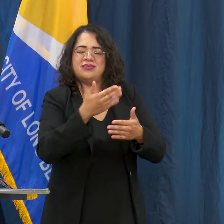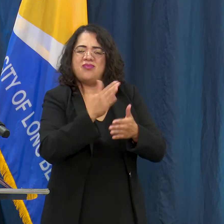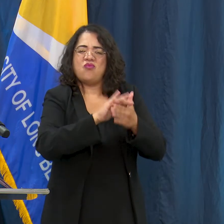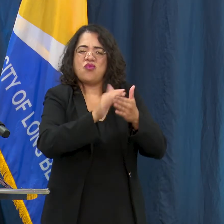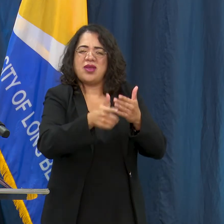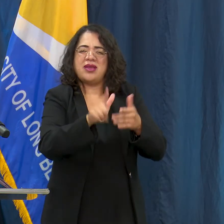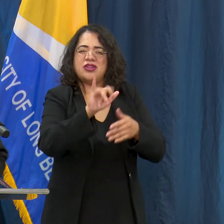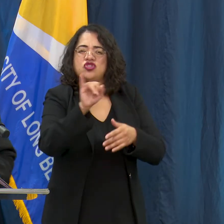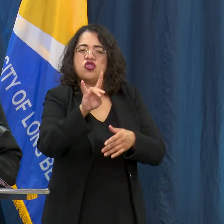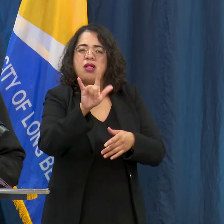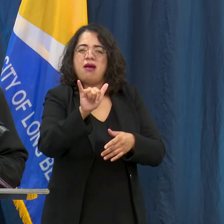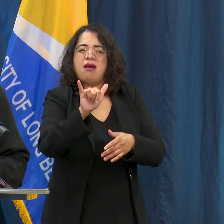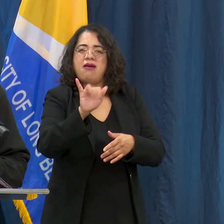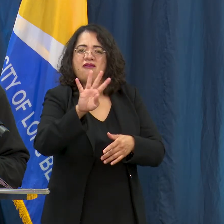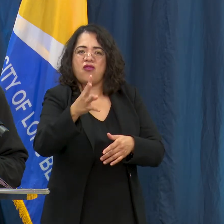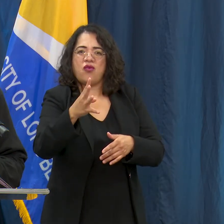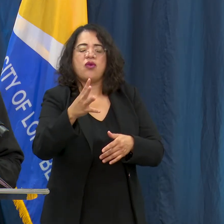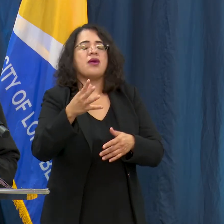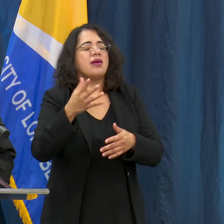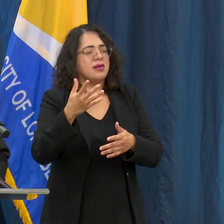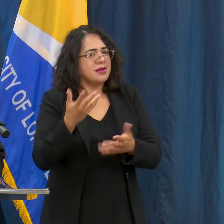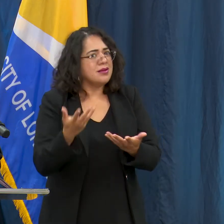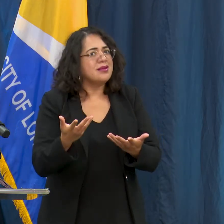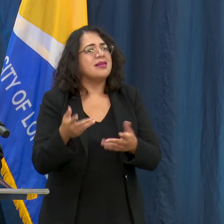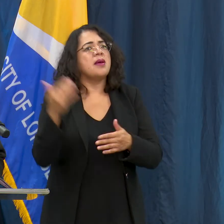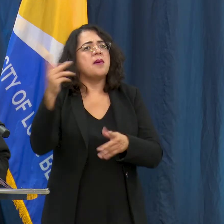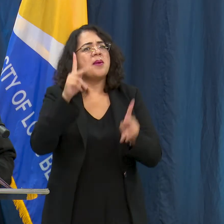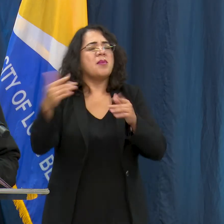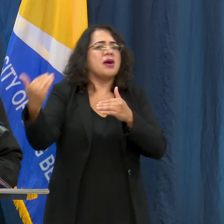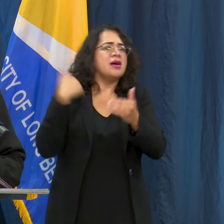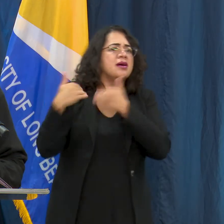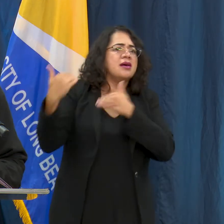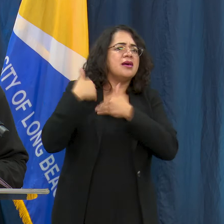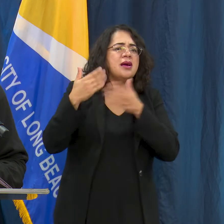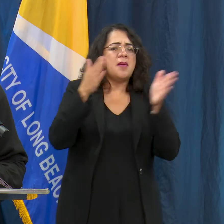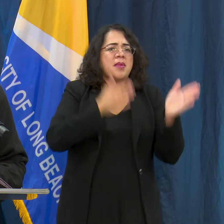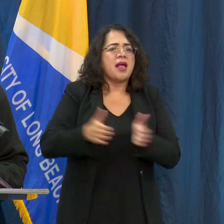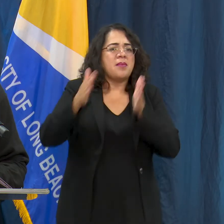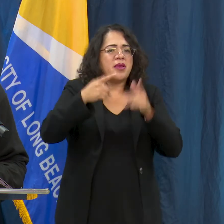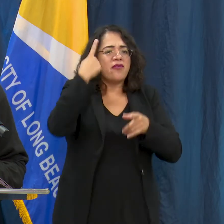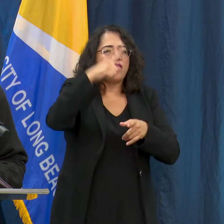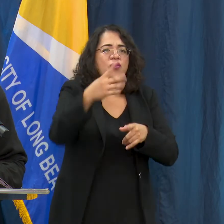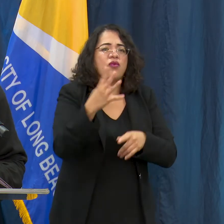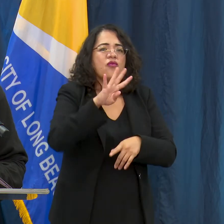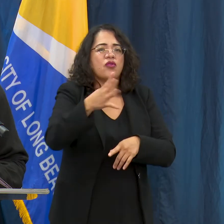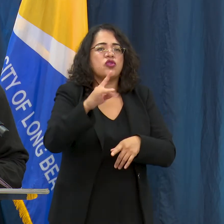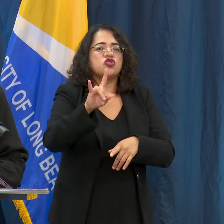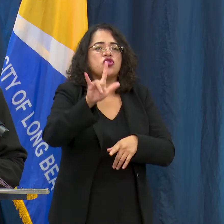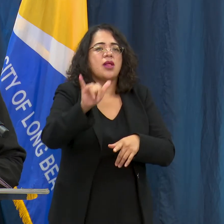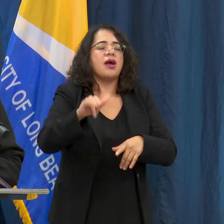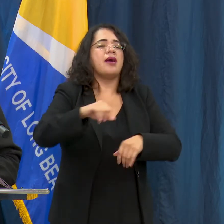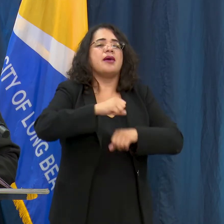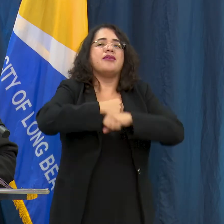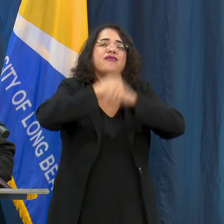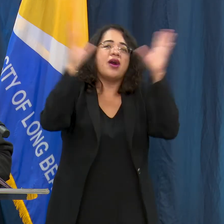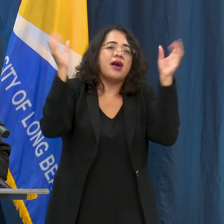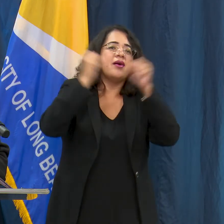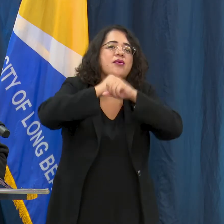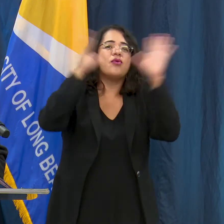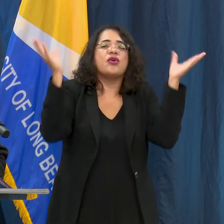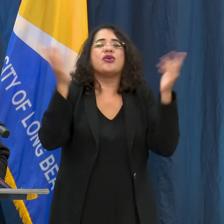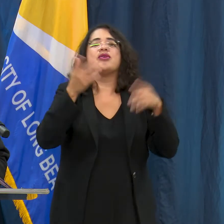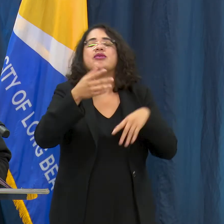fuegos artificiales no es porque la ciudad no quiere dar permiso, sino es que el Estado no está permitiendo estos eventos. En la